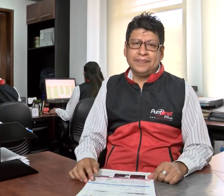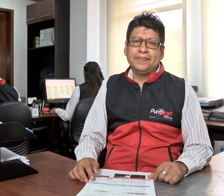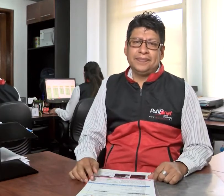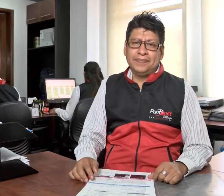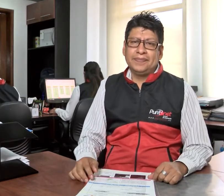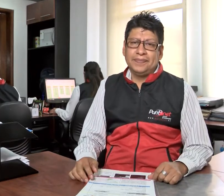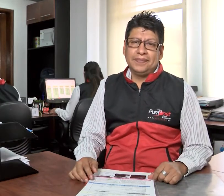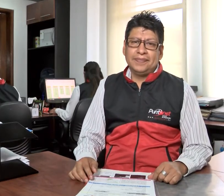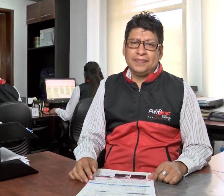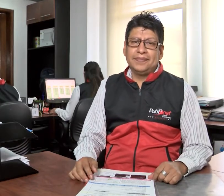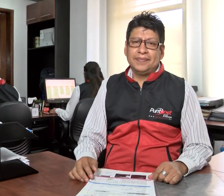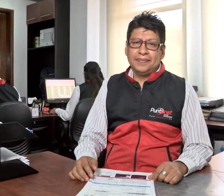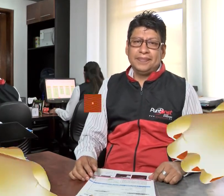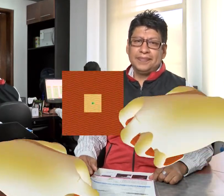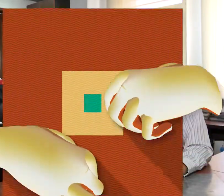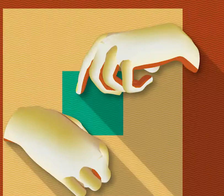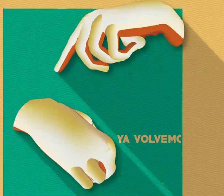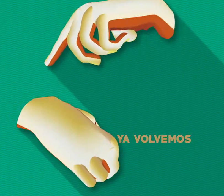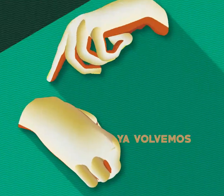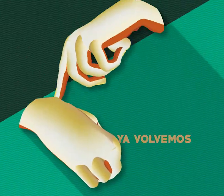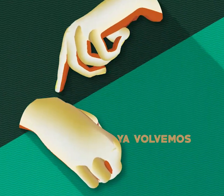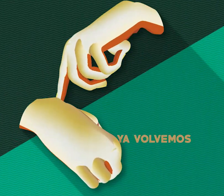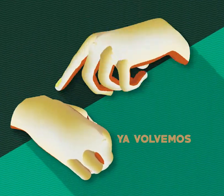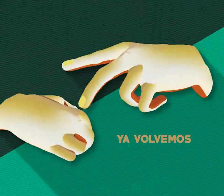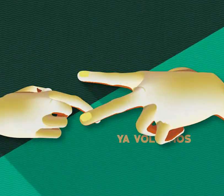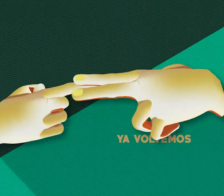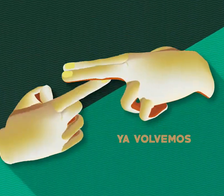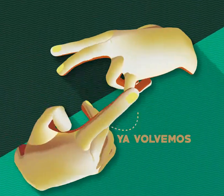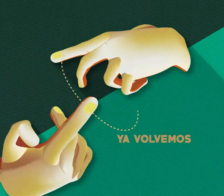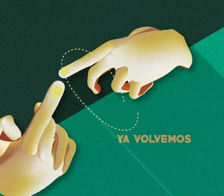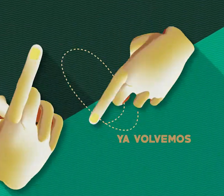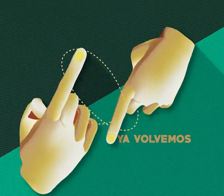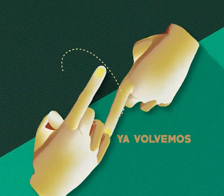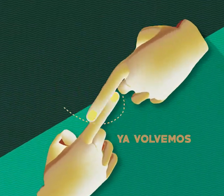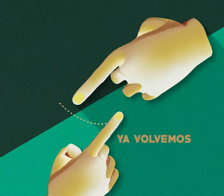lengua de señas para poder incluir nos de mejor manera